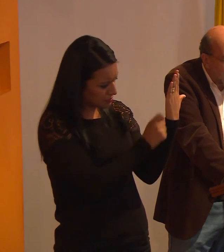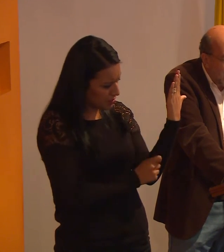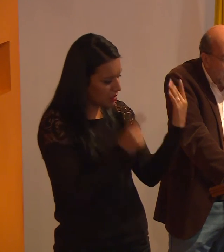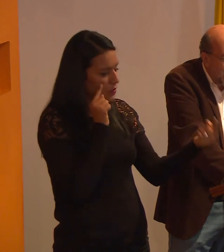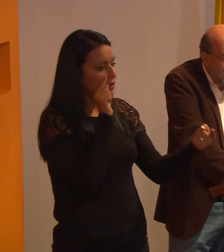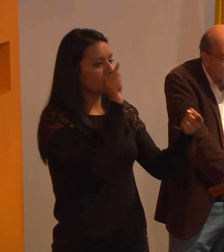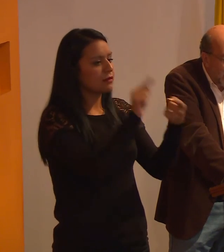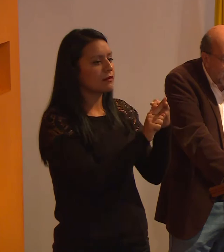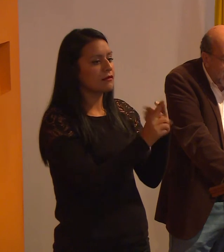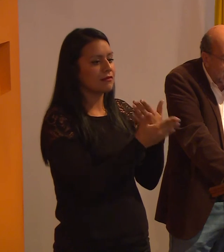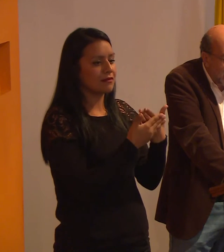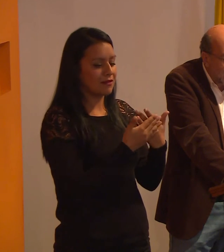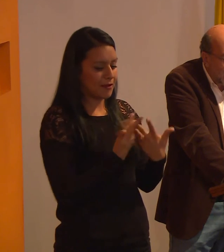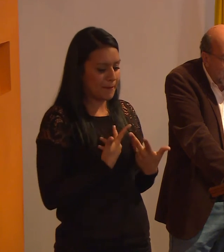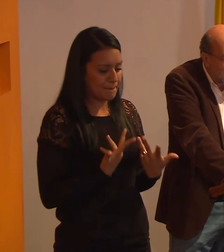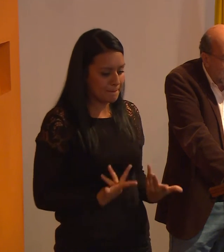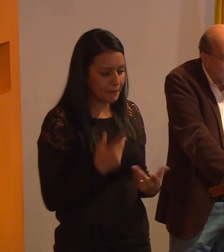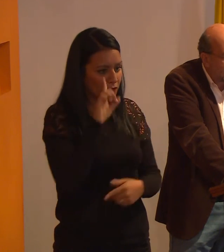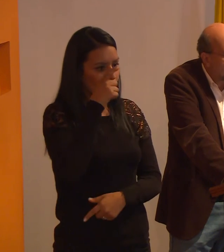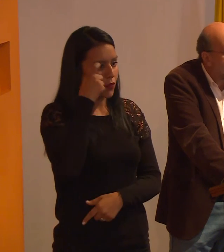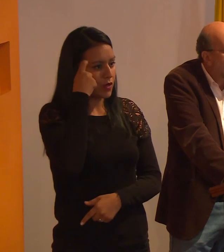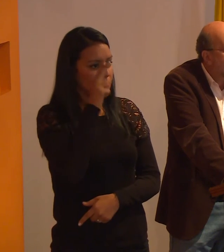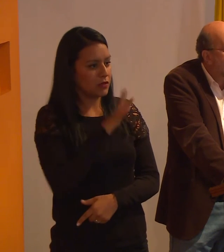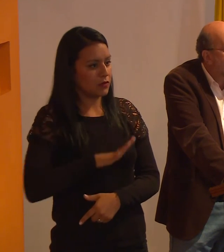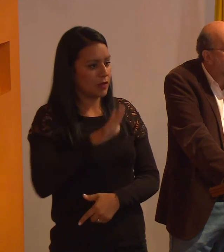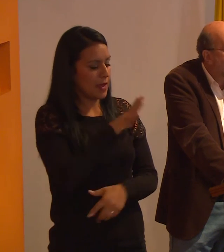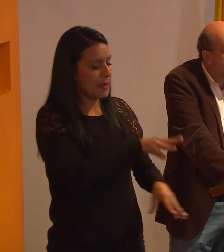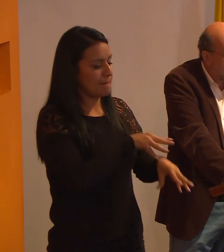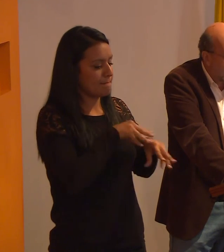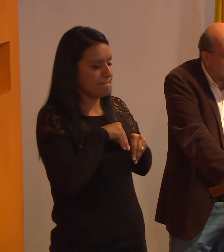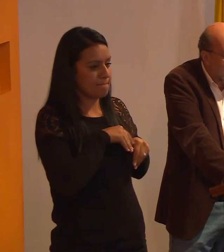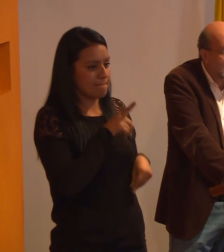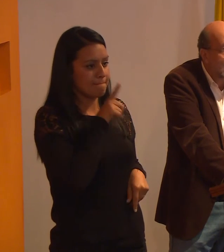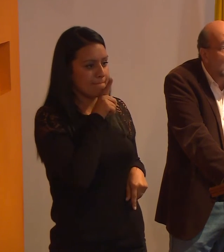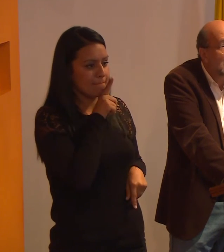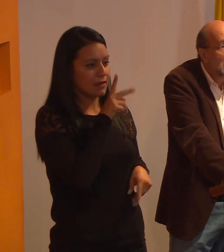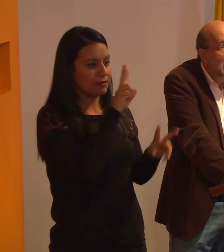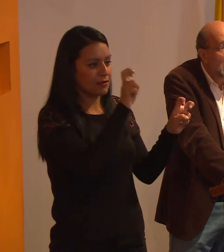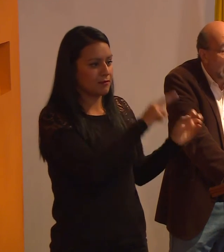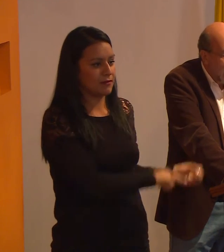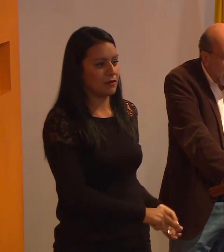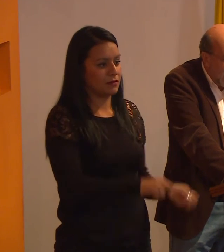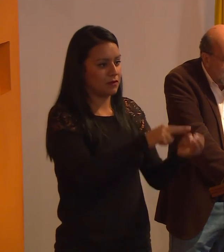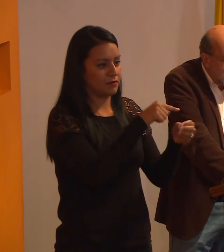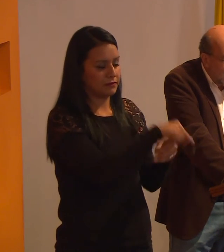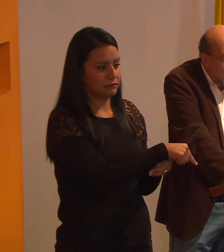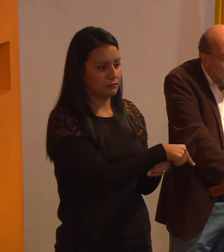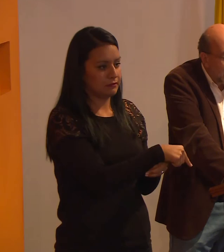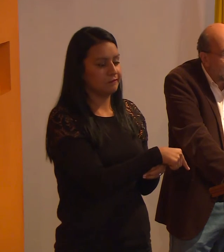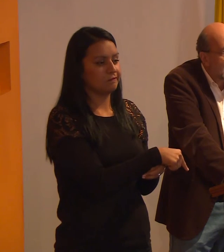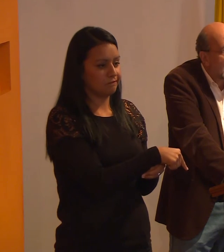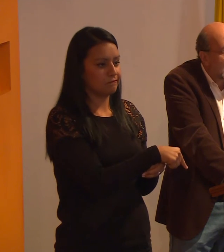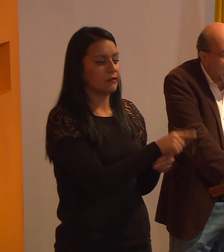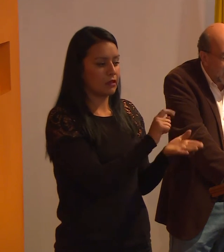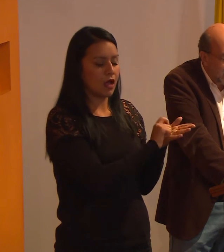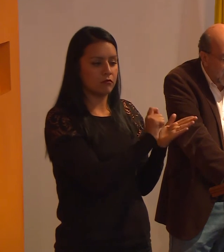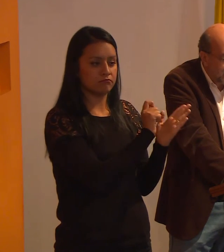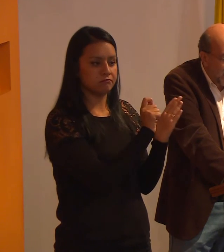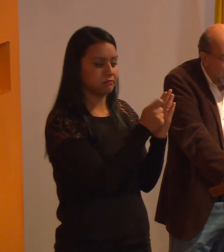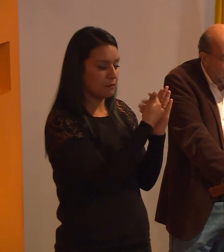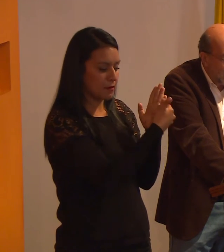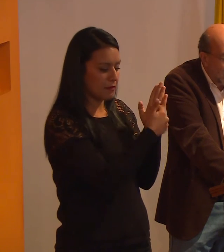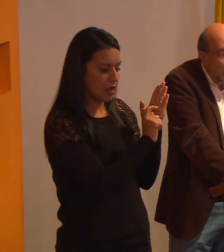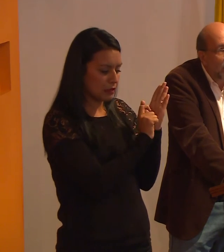a los que debe sujetarse el Gobierno Nacional con respecto a la educación, ha sido modificada en